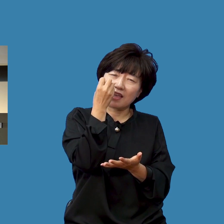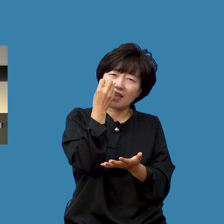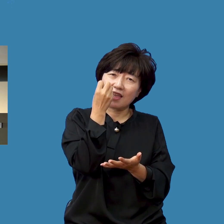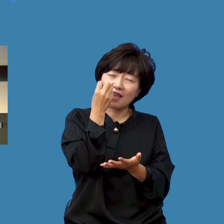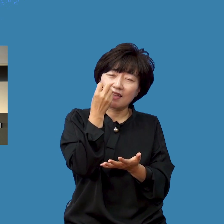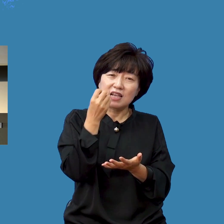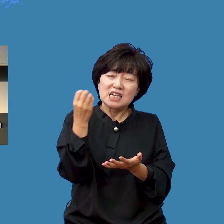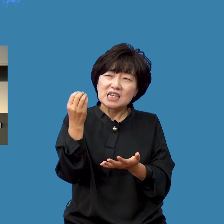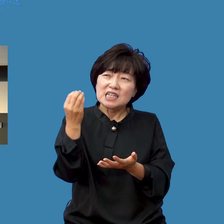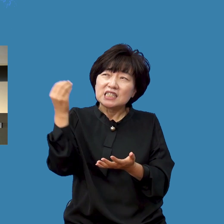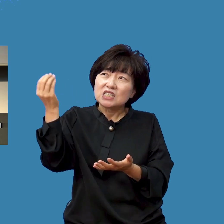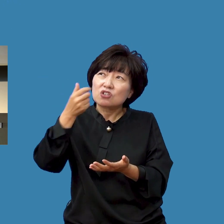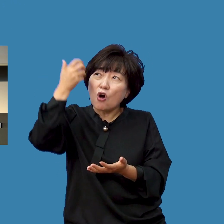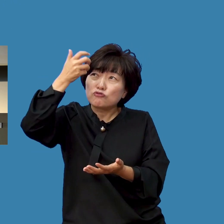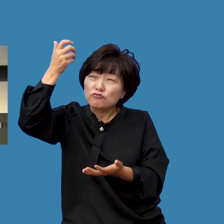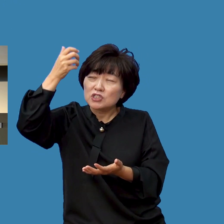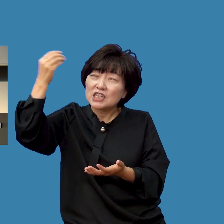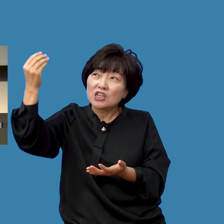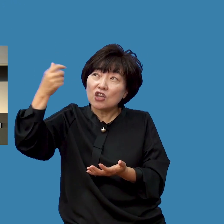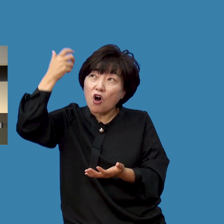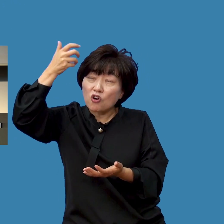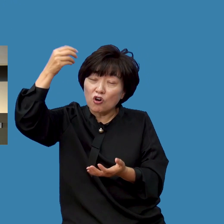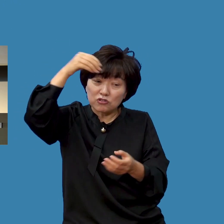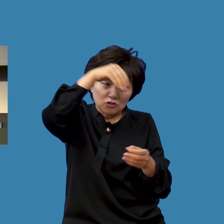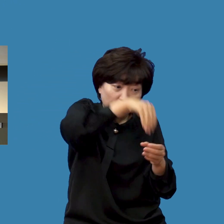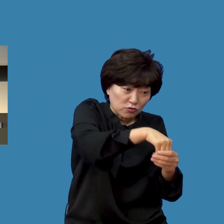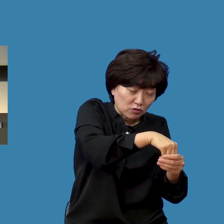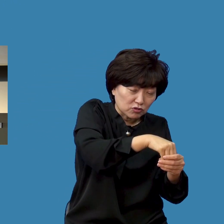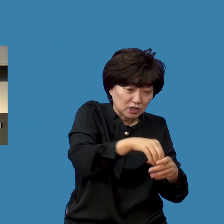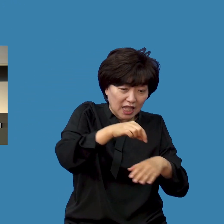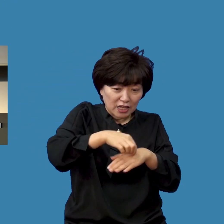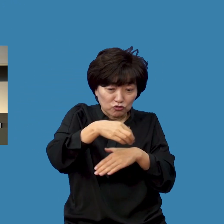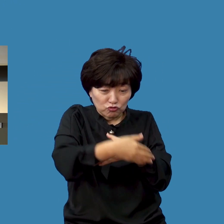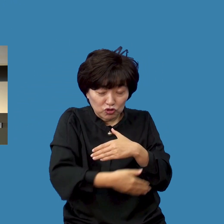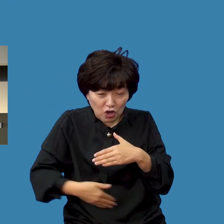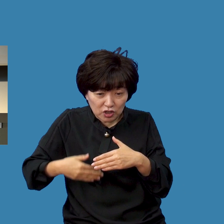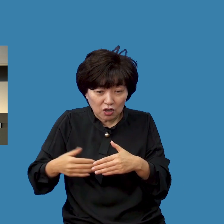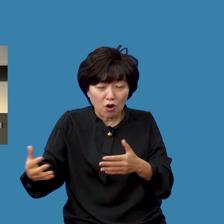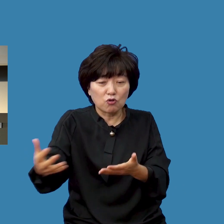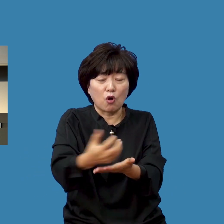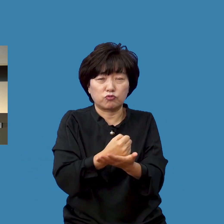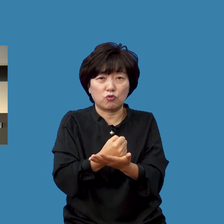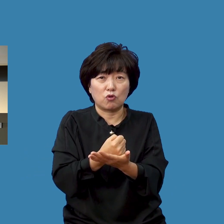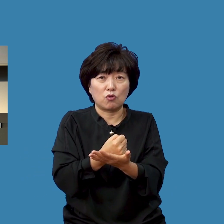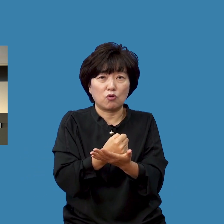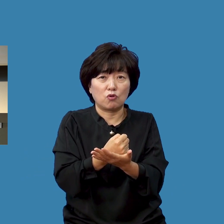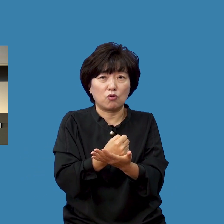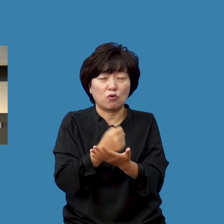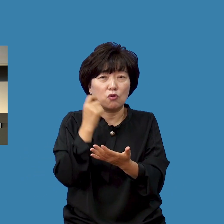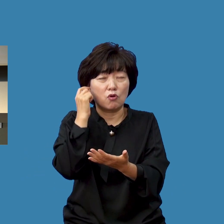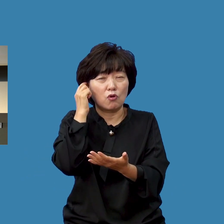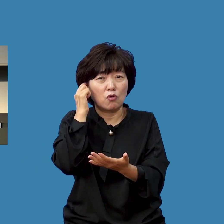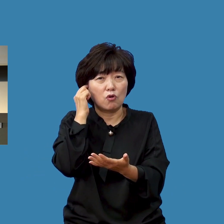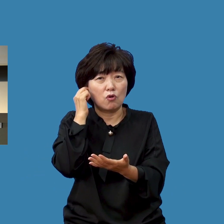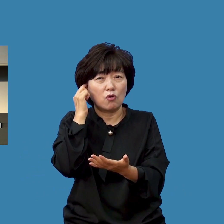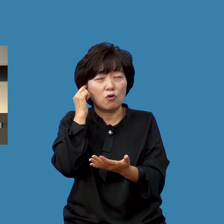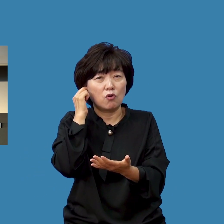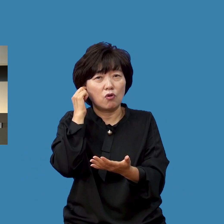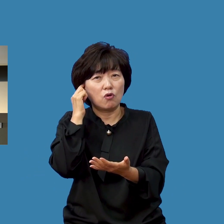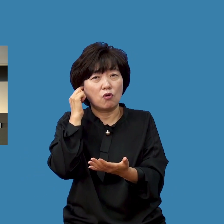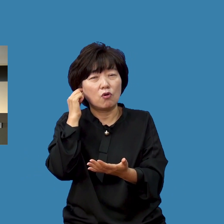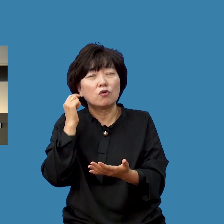이 원리는요 조금 독특한데 신령한 것을 심었는데 육적인 것을 거둔다는 거예요. 거두는